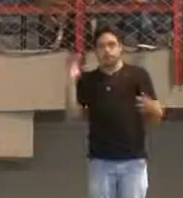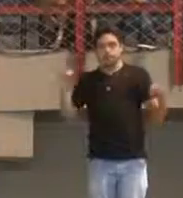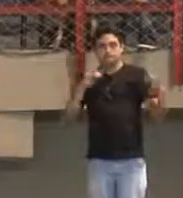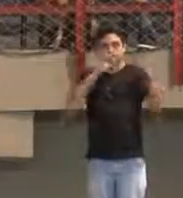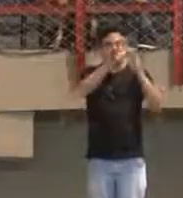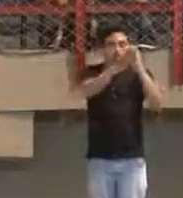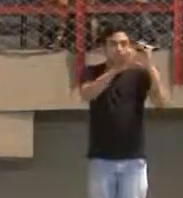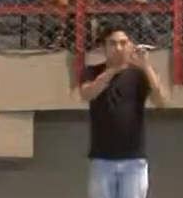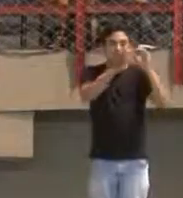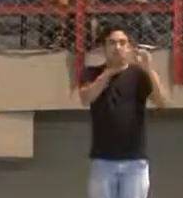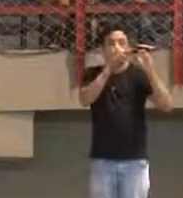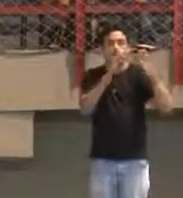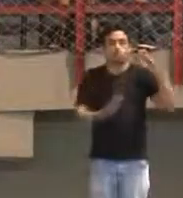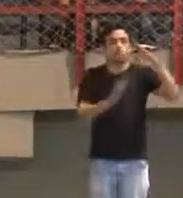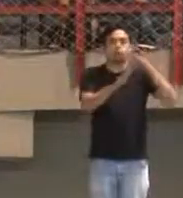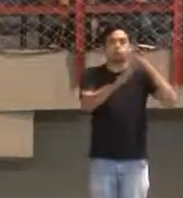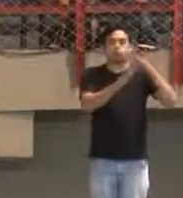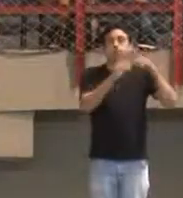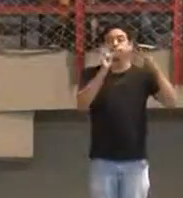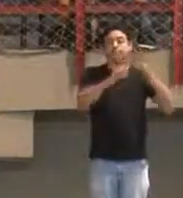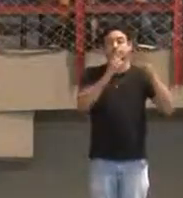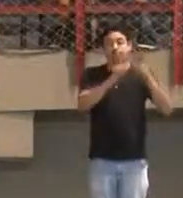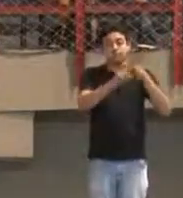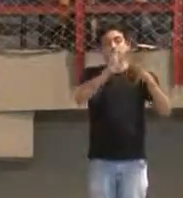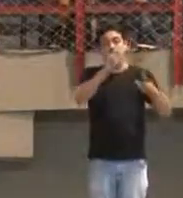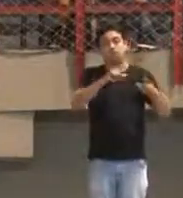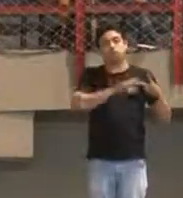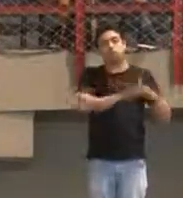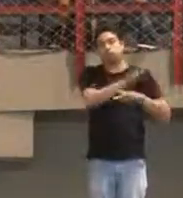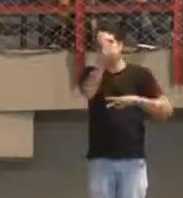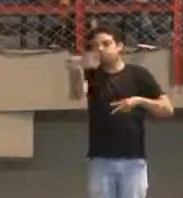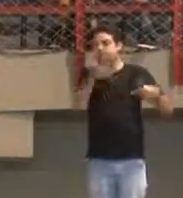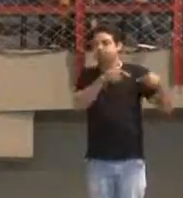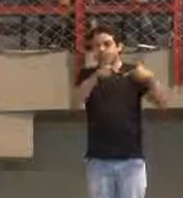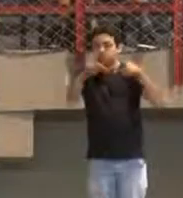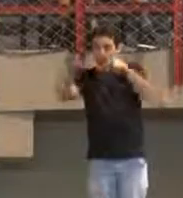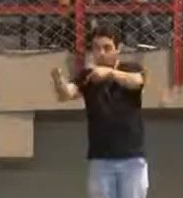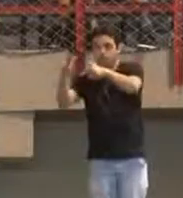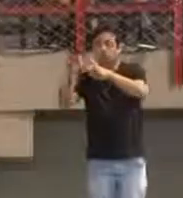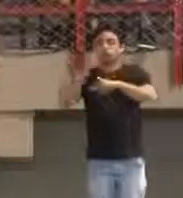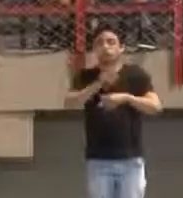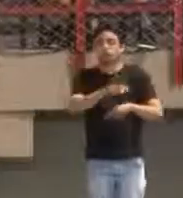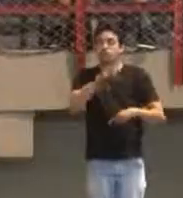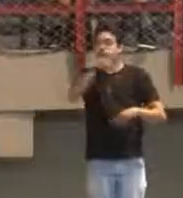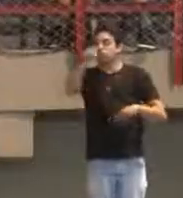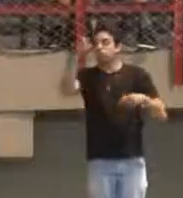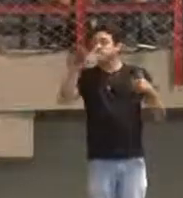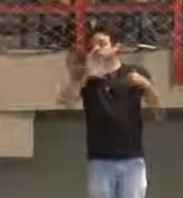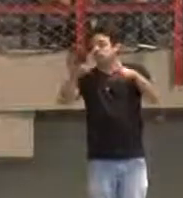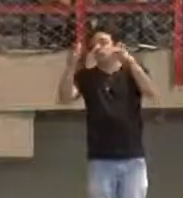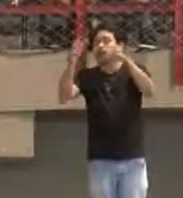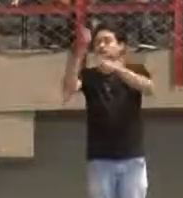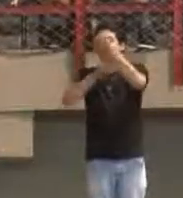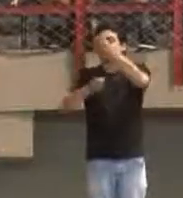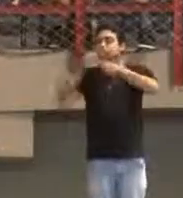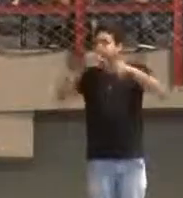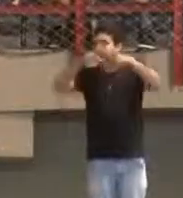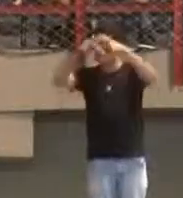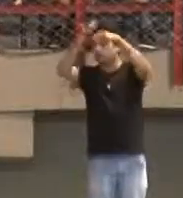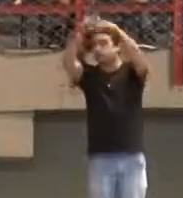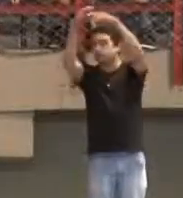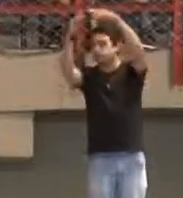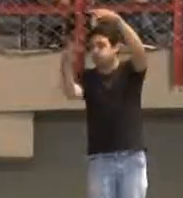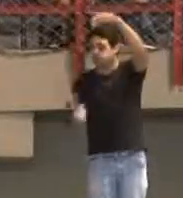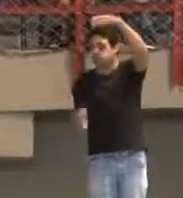fosse a última. E vai subindo para trabalhar. Vai subindo os seus andaimes e tudo mais e cai lá